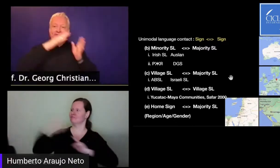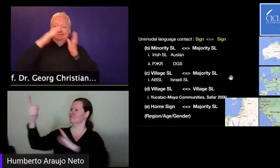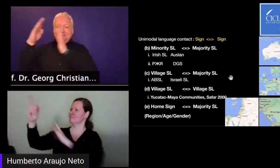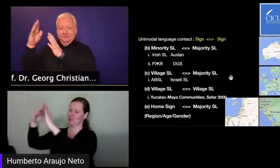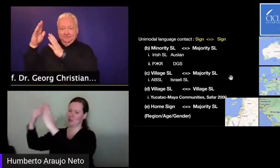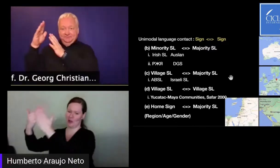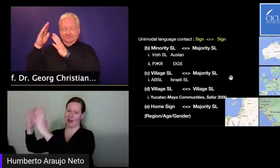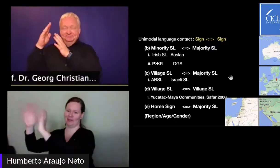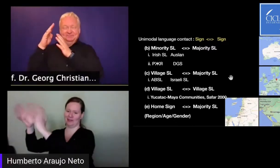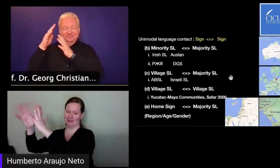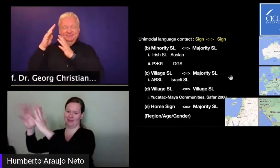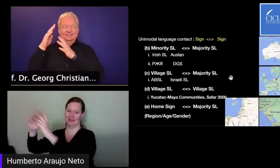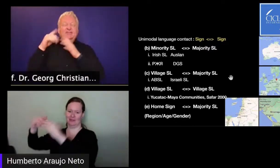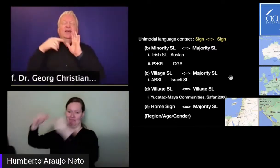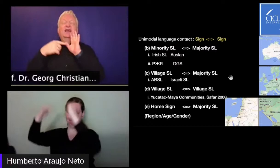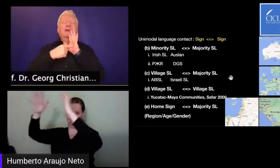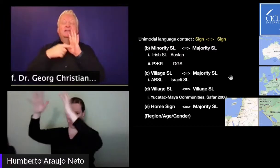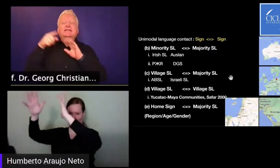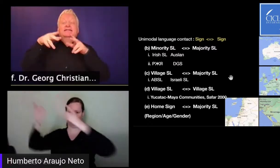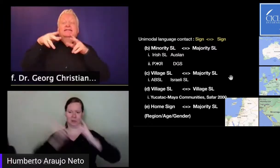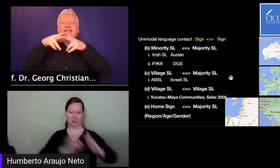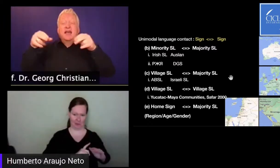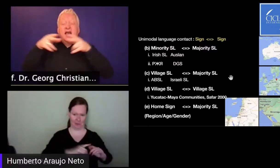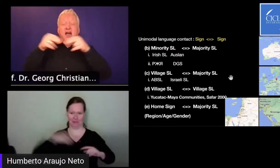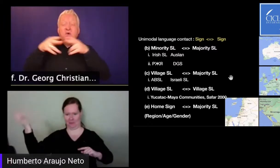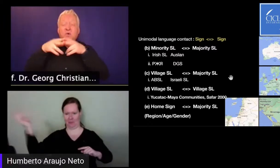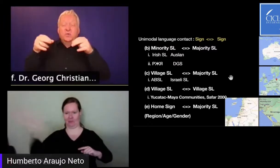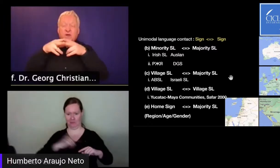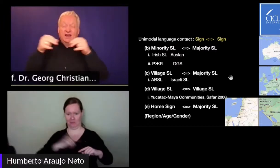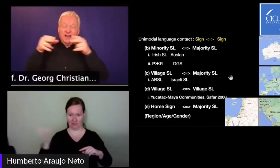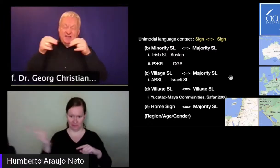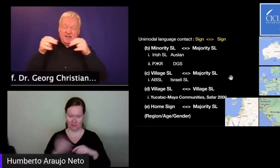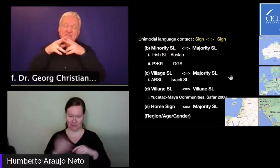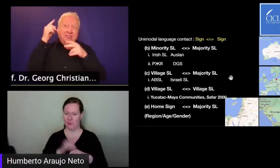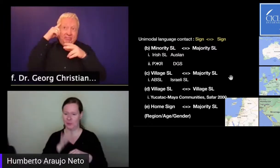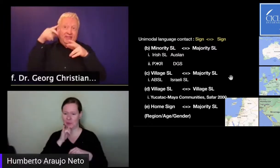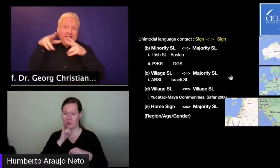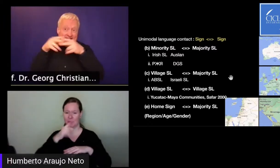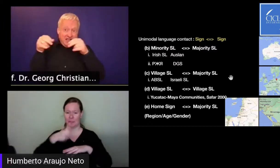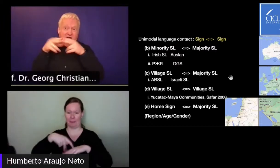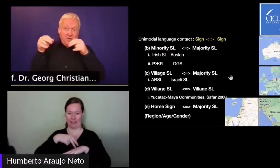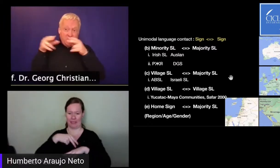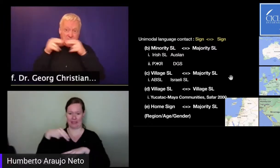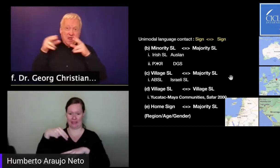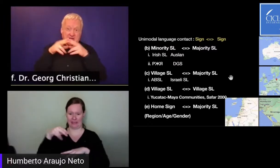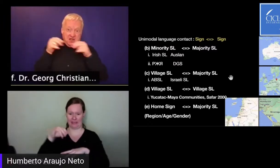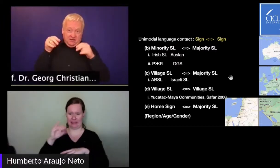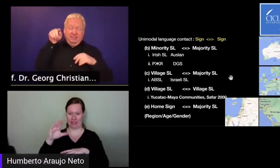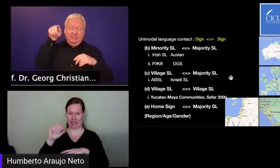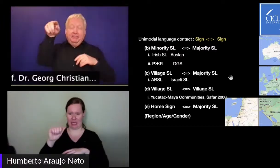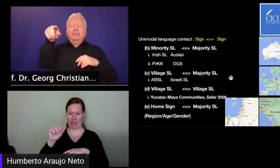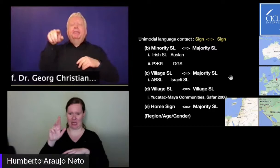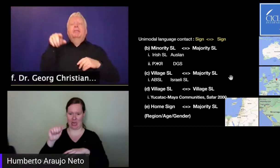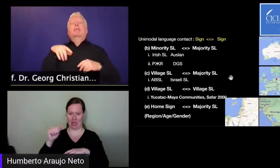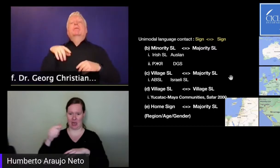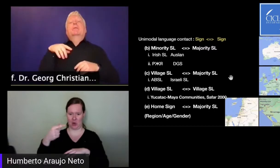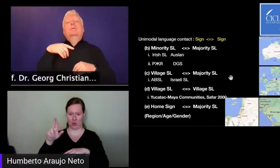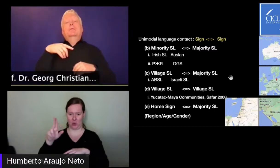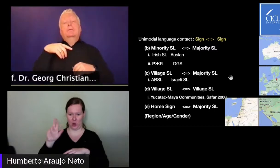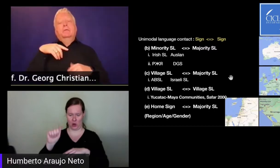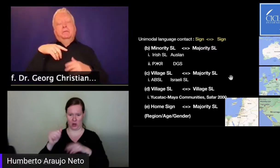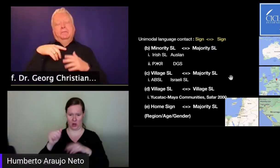no retorno para casa, a pessoa surda segue tendo aquele mesmo sistema caseiro de comunicação.